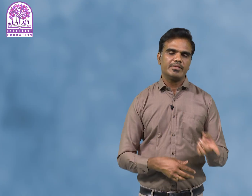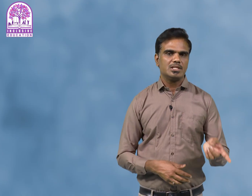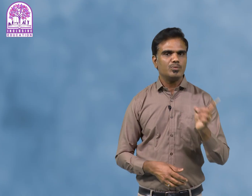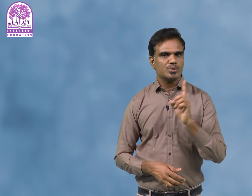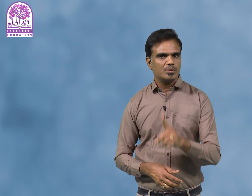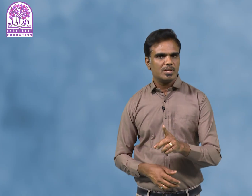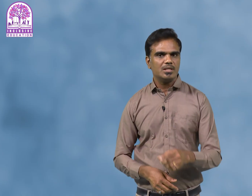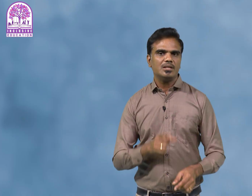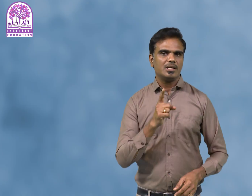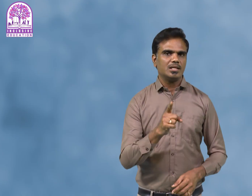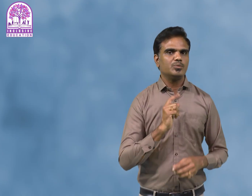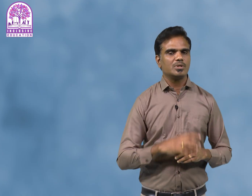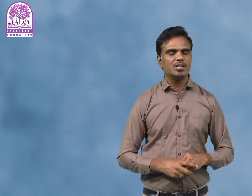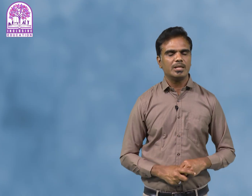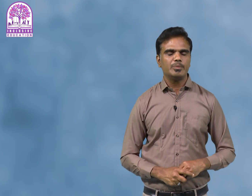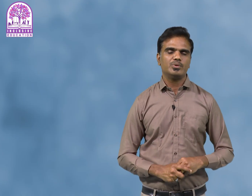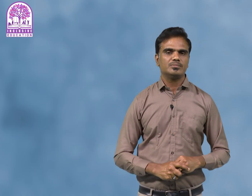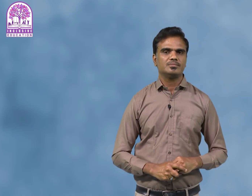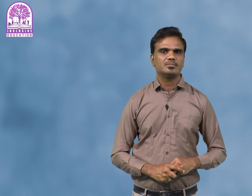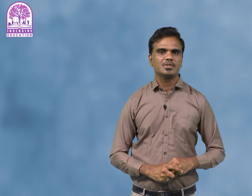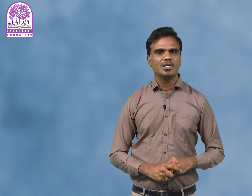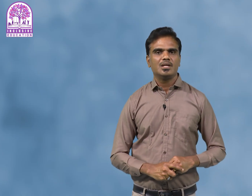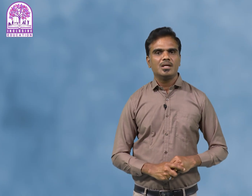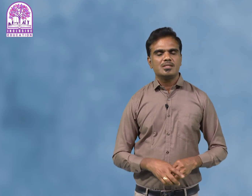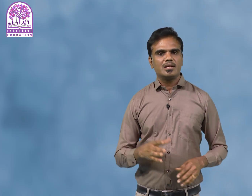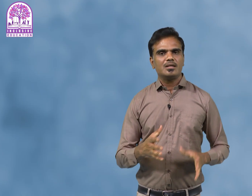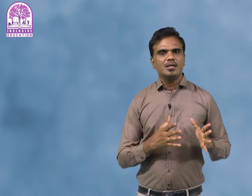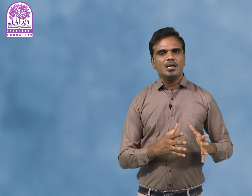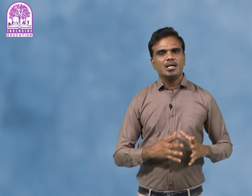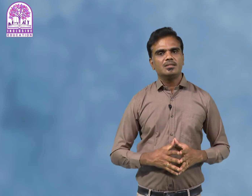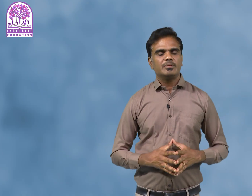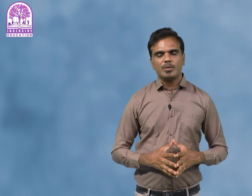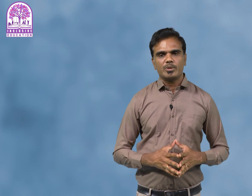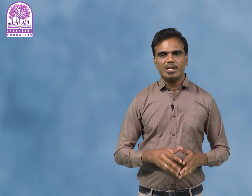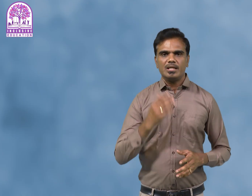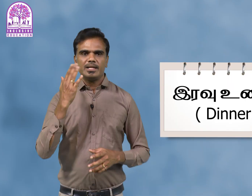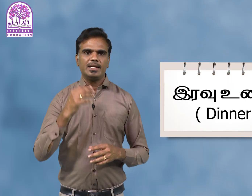லாங்குவேஜில் உங்களுக்கு சொல்லுவாங்க. அதை உங்களுக்கு கண்டிப்பாக புரியும். சரியா? அடுத்து என்ன பார்க்க போகிறோம் அப்படின்னா நைட்டு